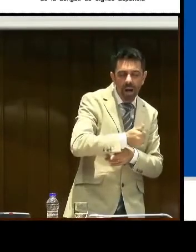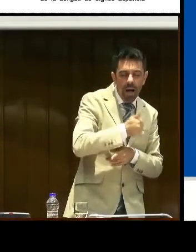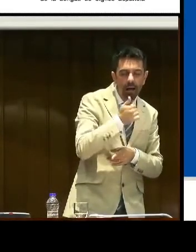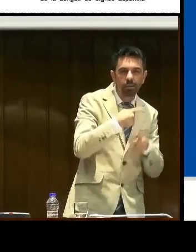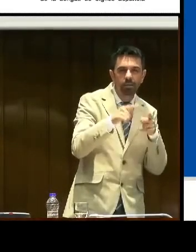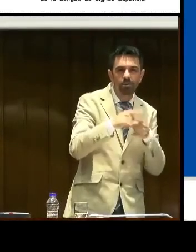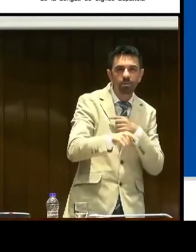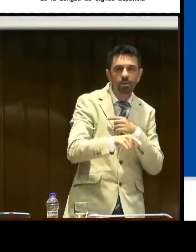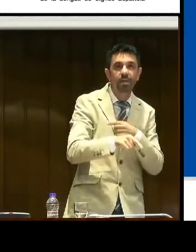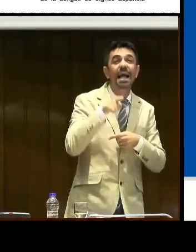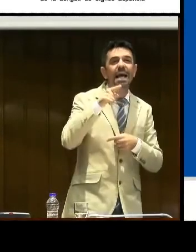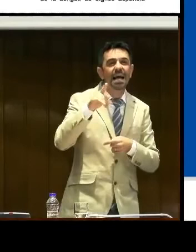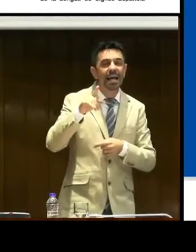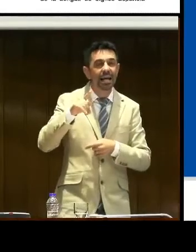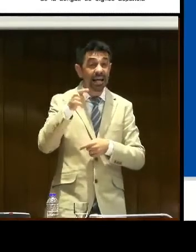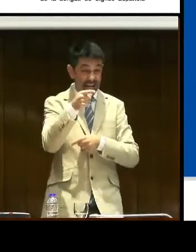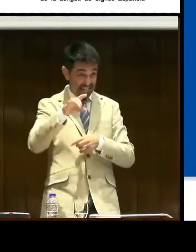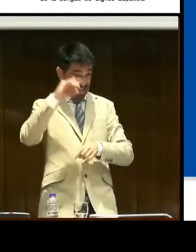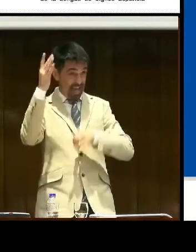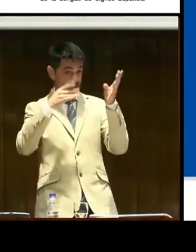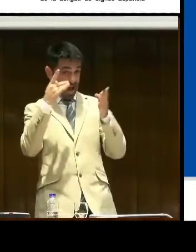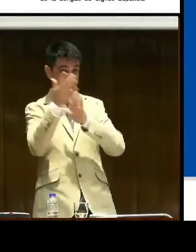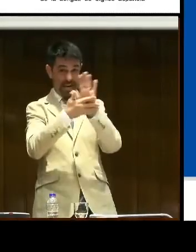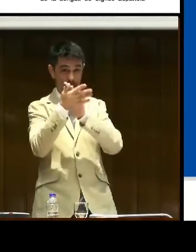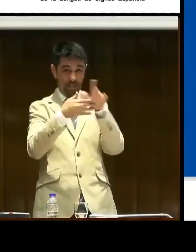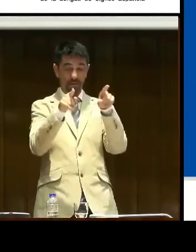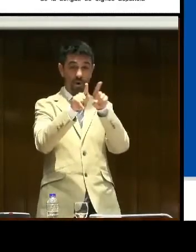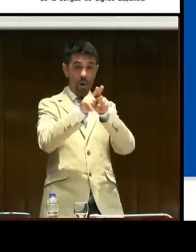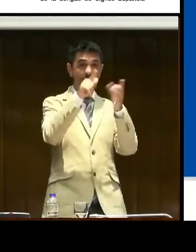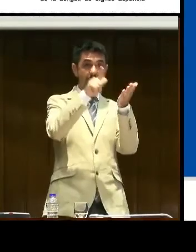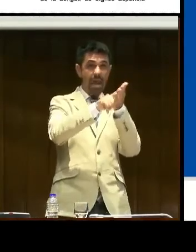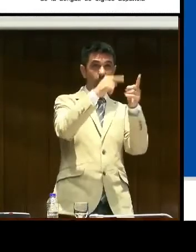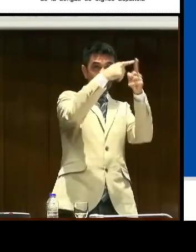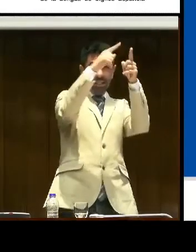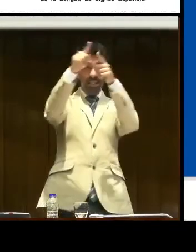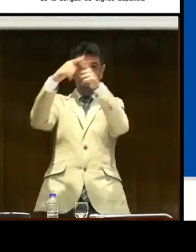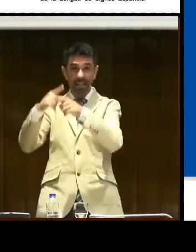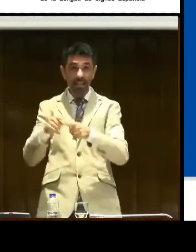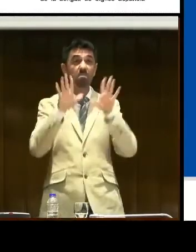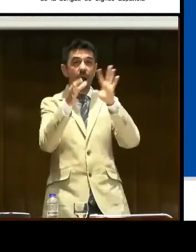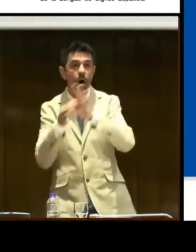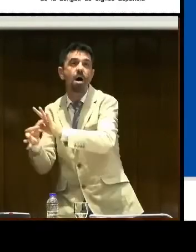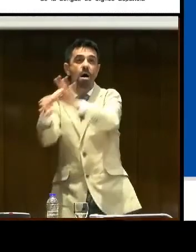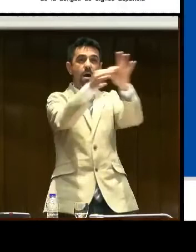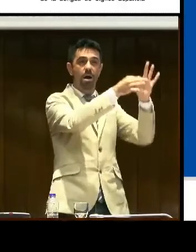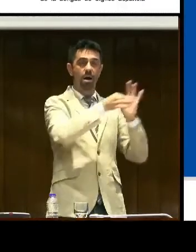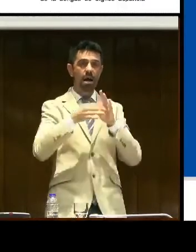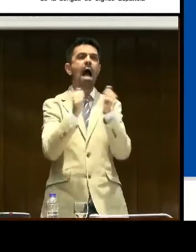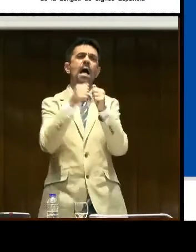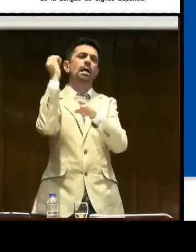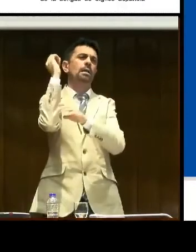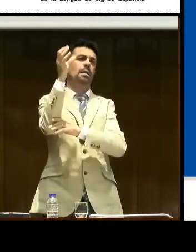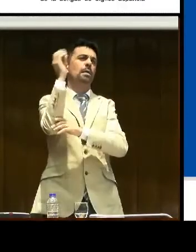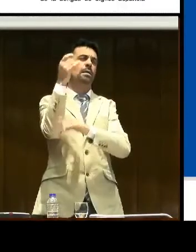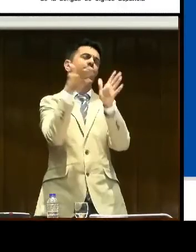Esta idea de lenguas de signos como lenguas fraternas fue expuesta por Ángel en el 15º